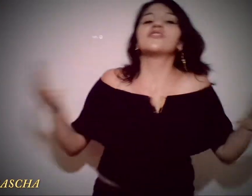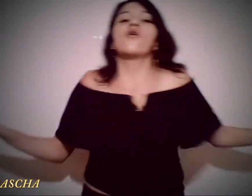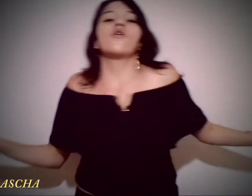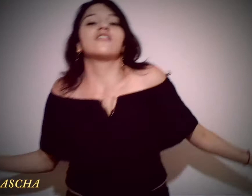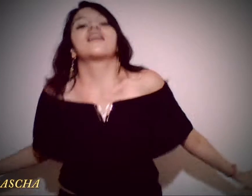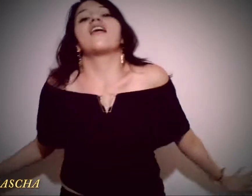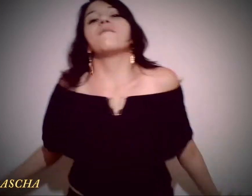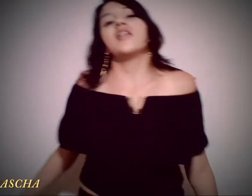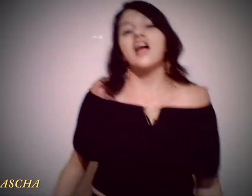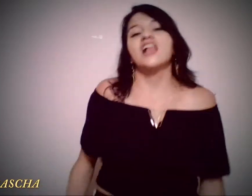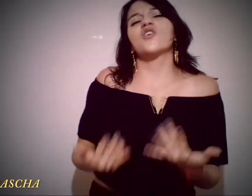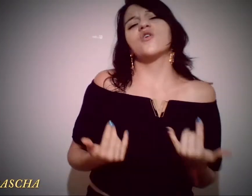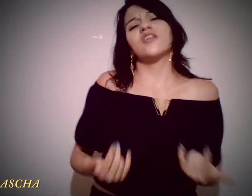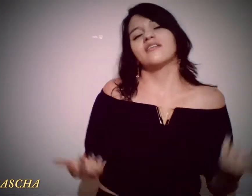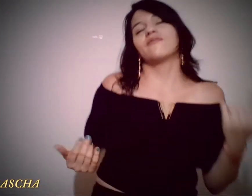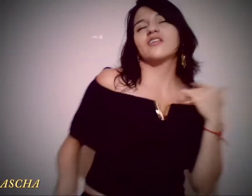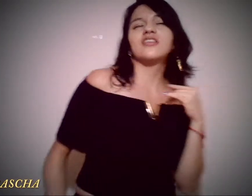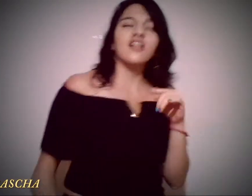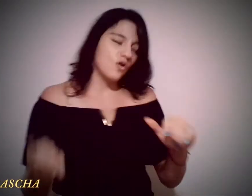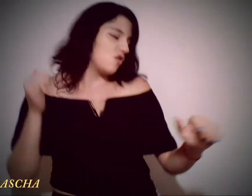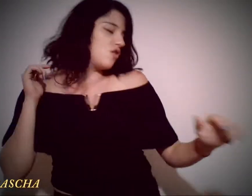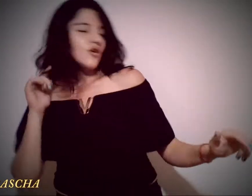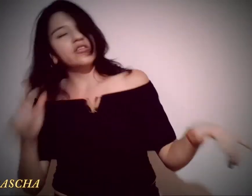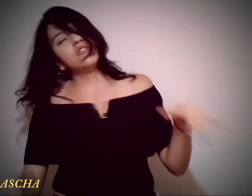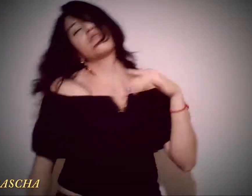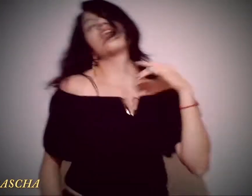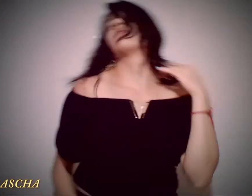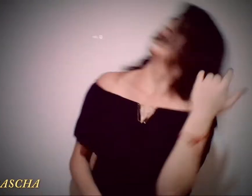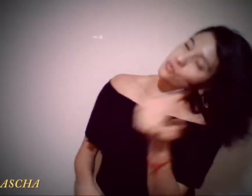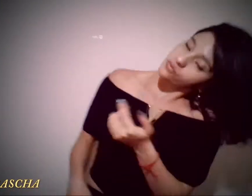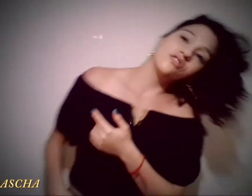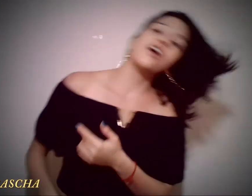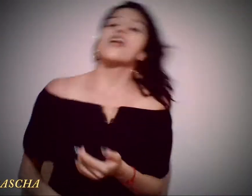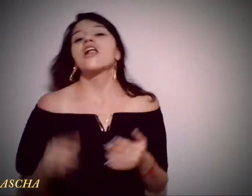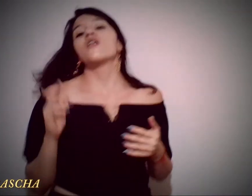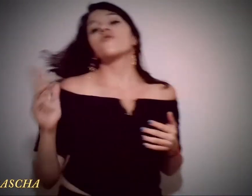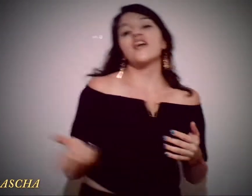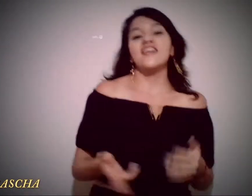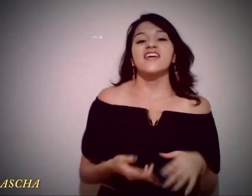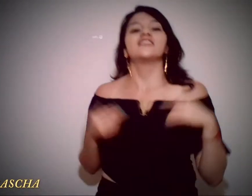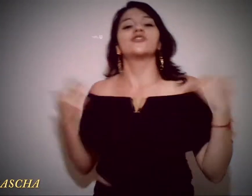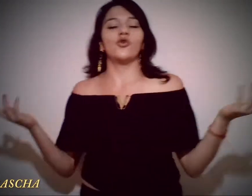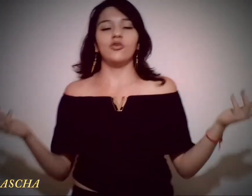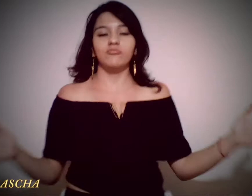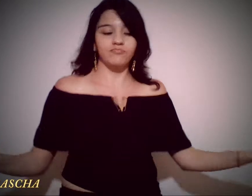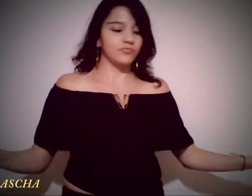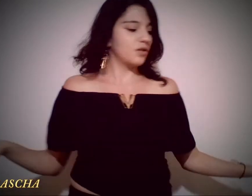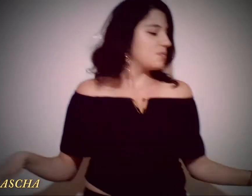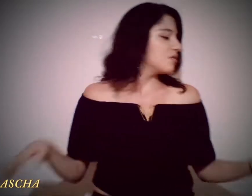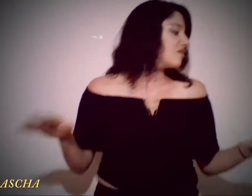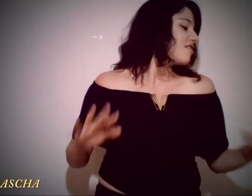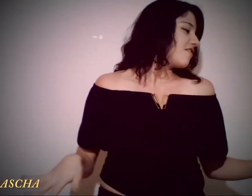Tráeme el alcohol, que quita el dolor, vamos a juntar la luna y el sol Ya no me importa nada,